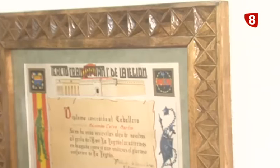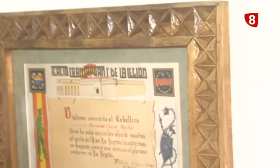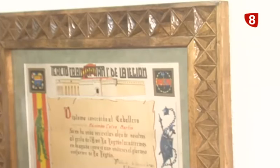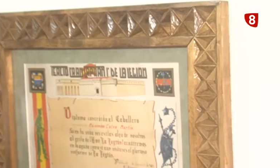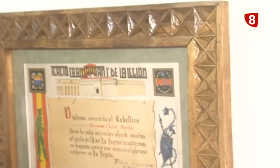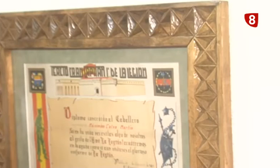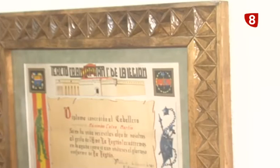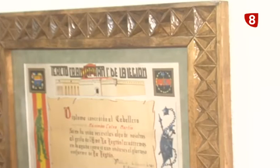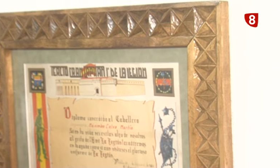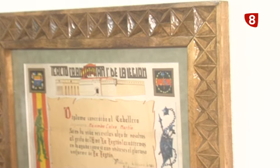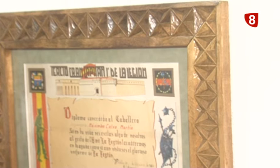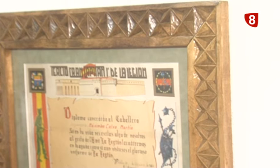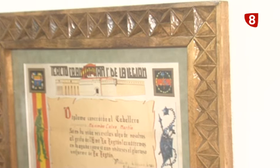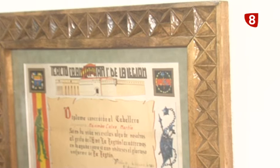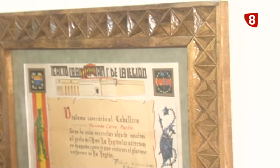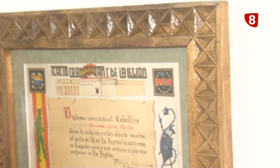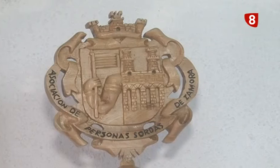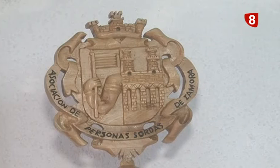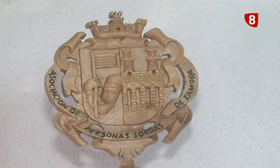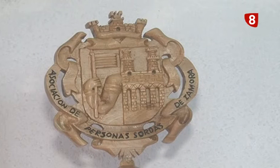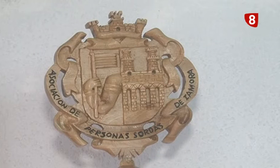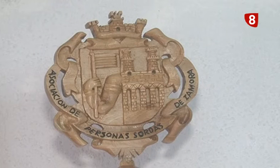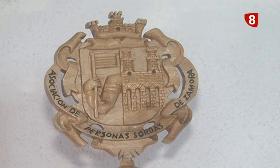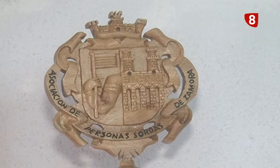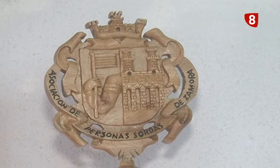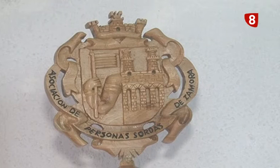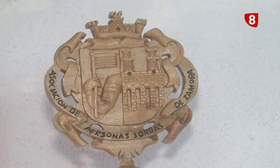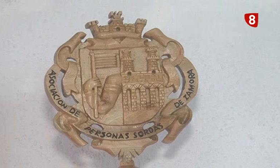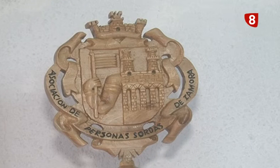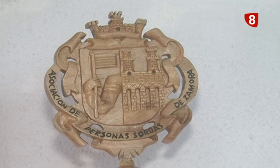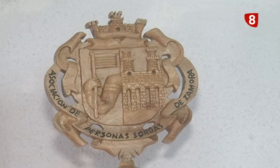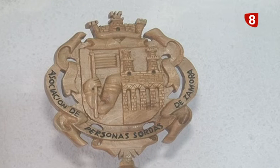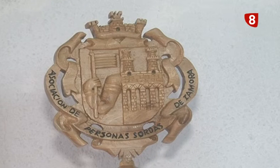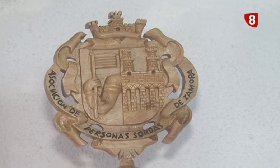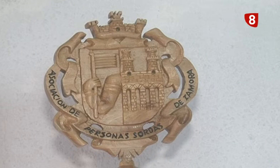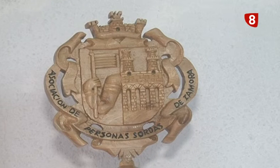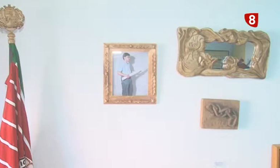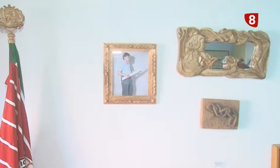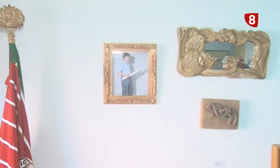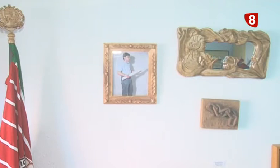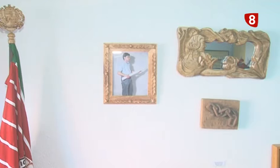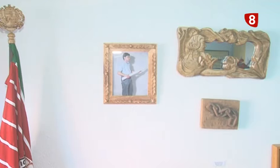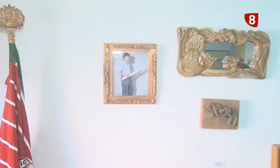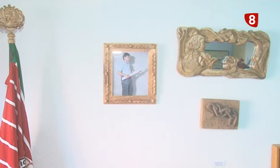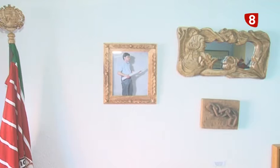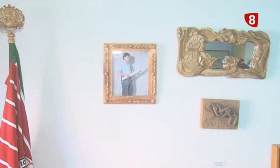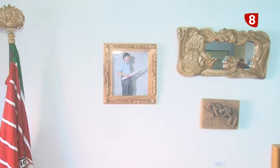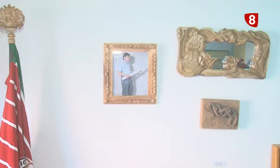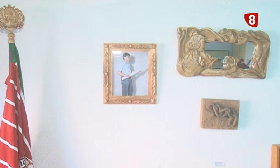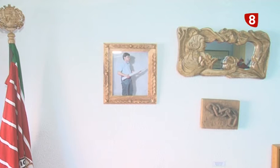en la capital, en la calle Libertad número 2, entre planta A. Artes en Silencio solo acaba de empezar. Todos en